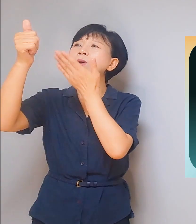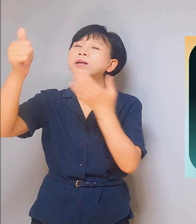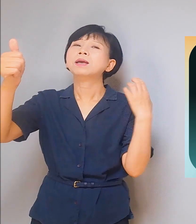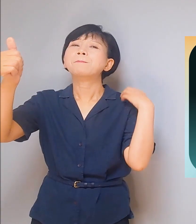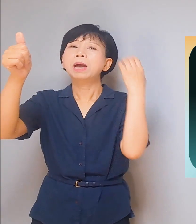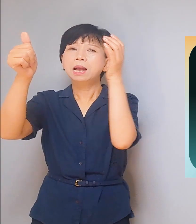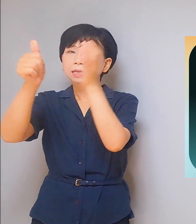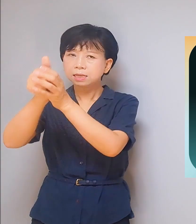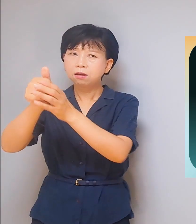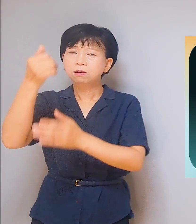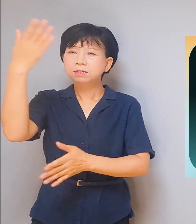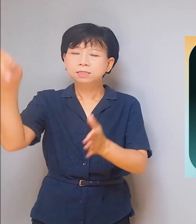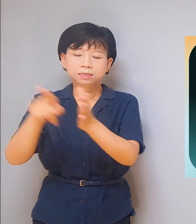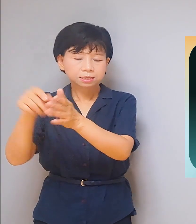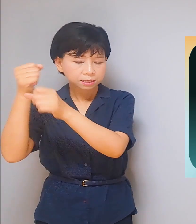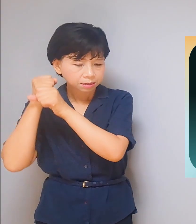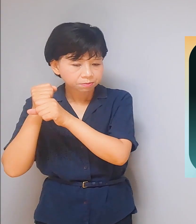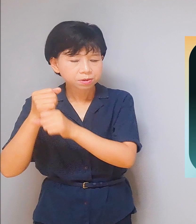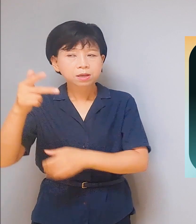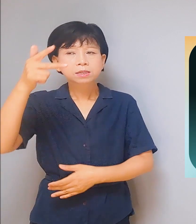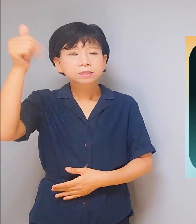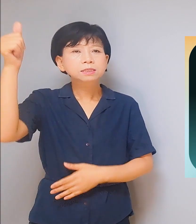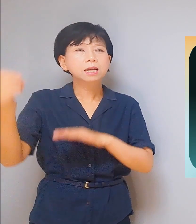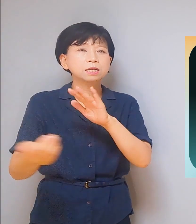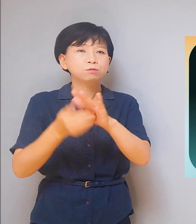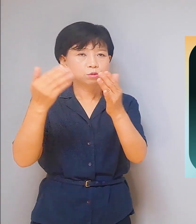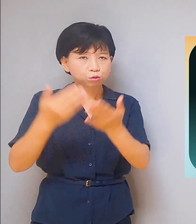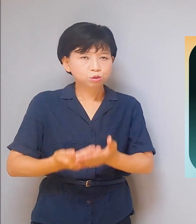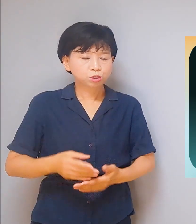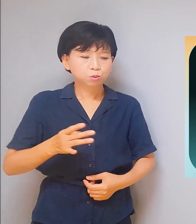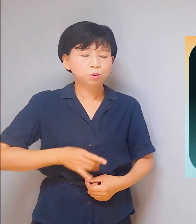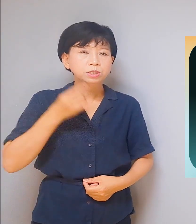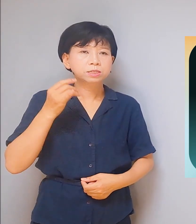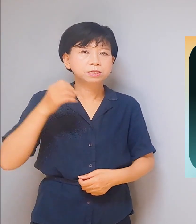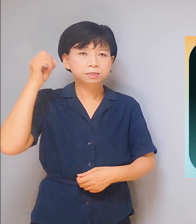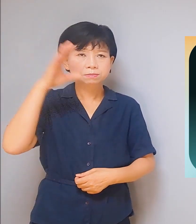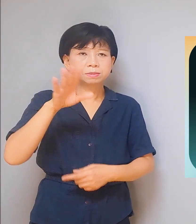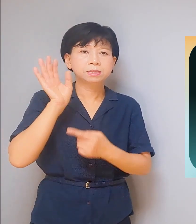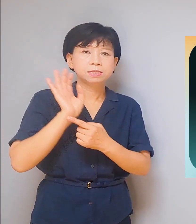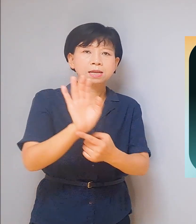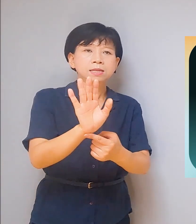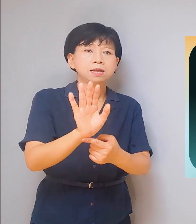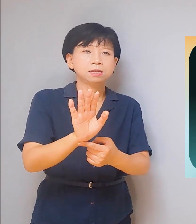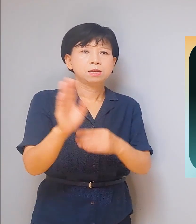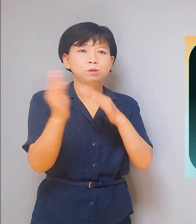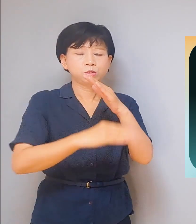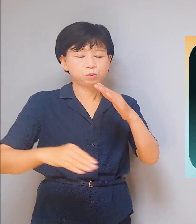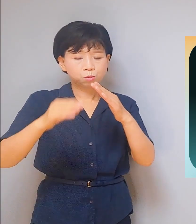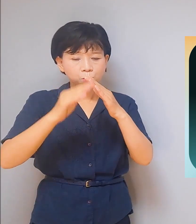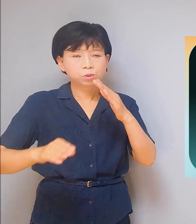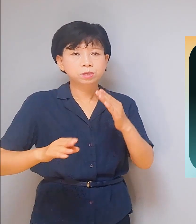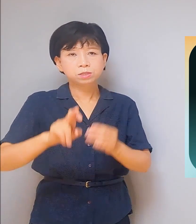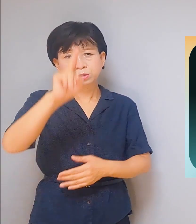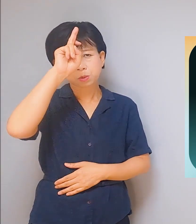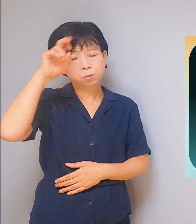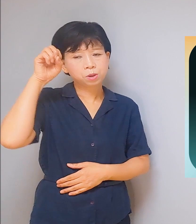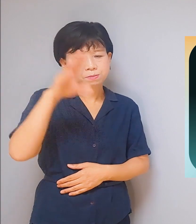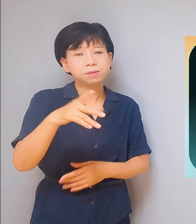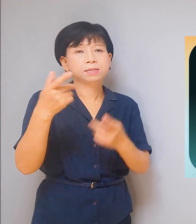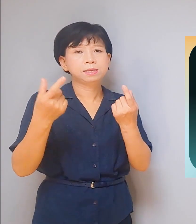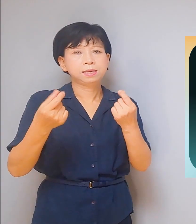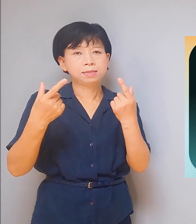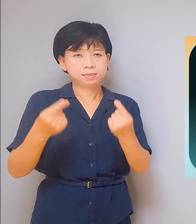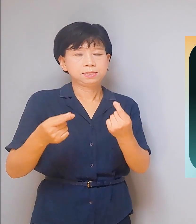그를 의지하면 그가 이루시고 내 의를 빛같이 나타내시며 내 공의를 정오의 빛같이 하시리로다.